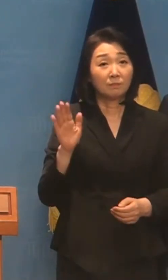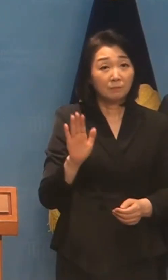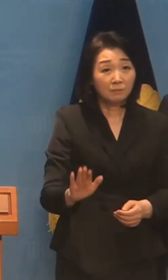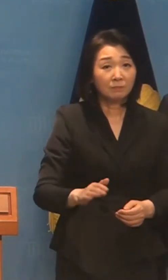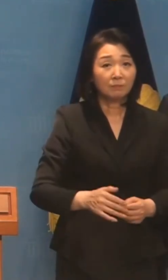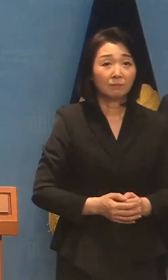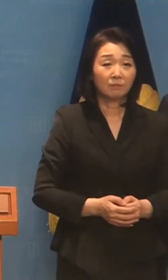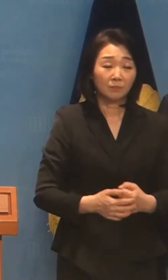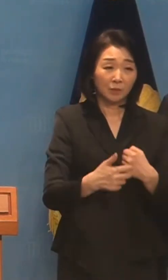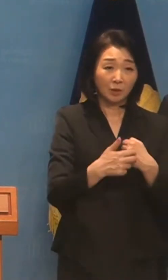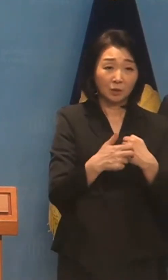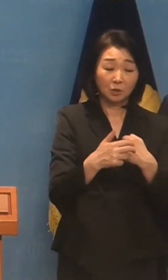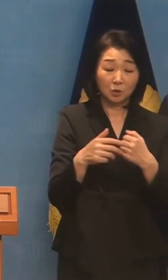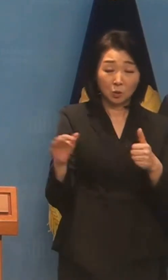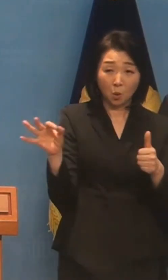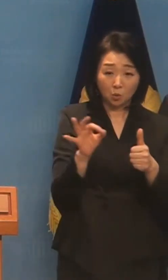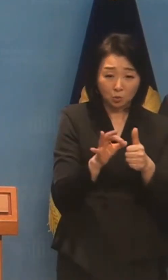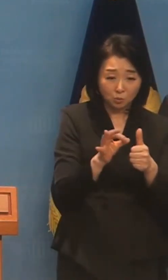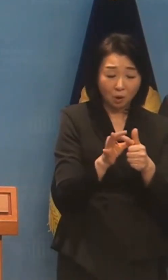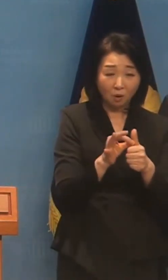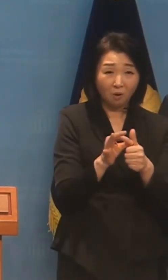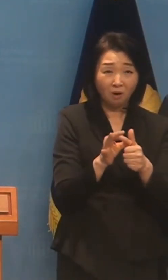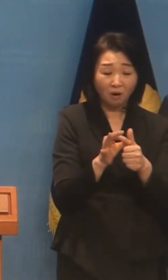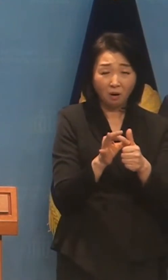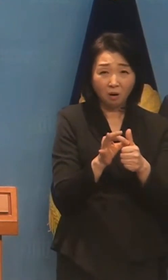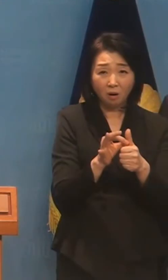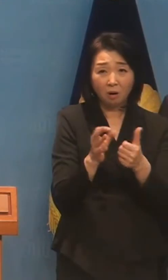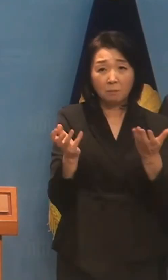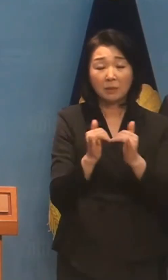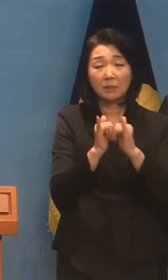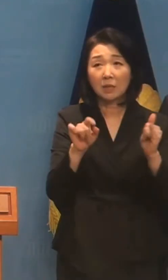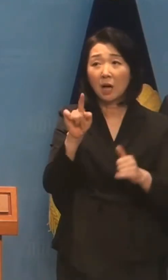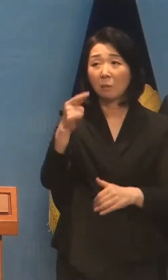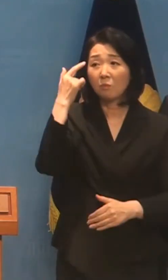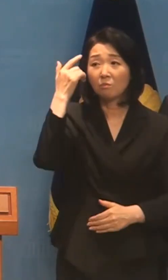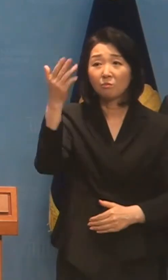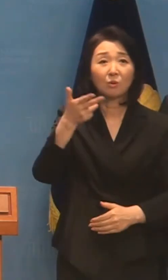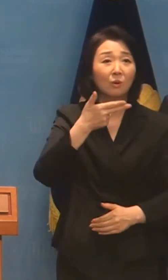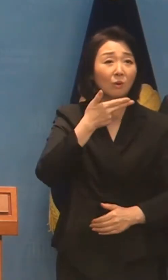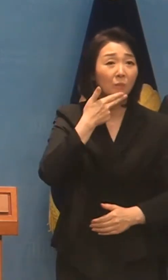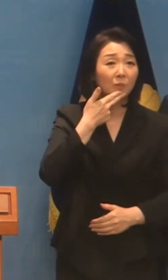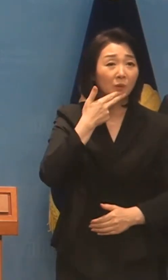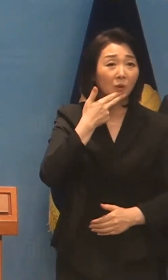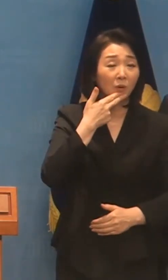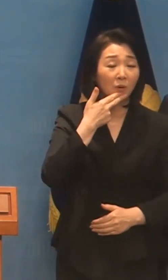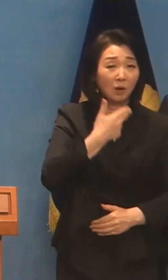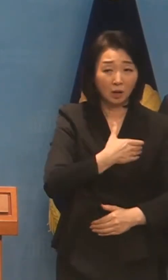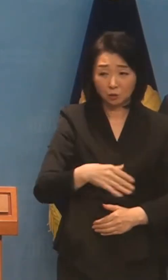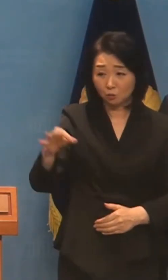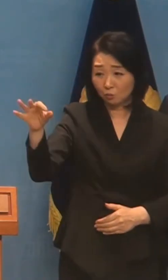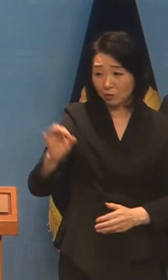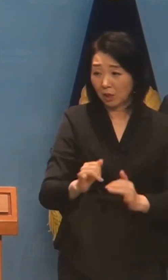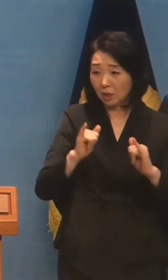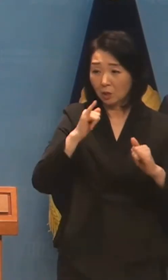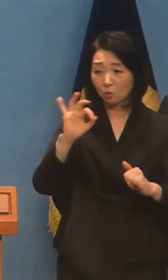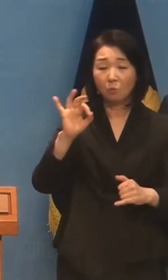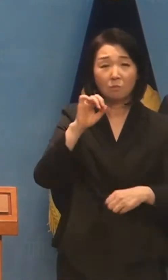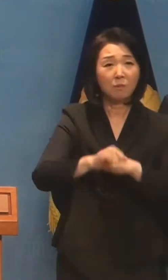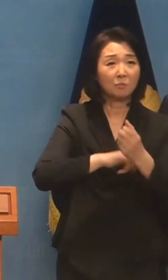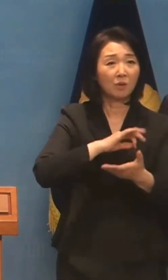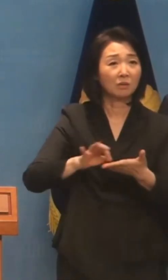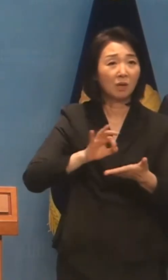그런데 의료급여 수급자에게는 단 한마디도 묻지 않으면서 수급자들이 돈을 막